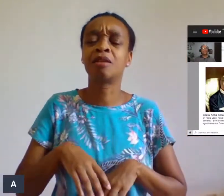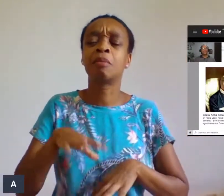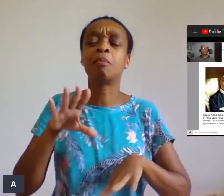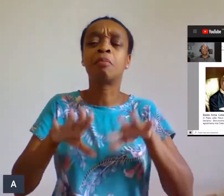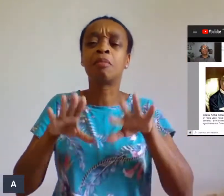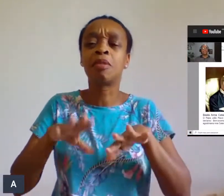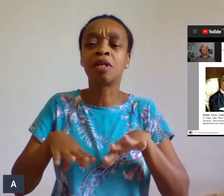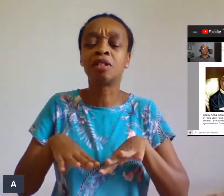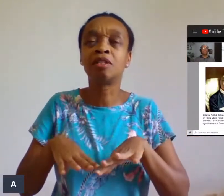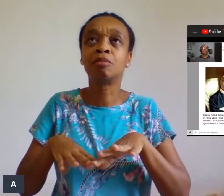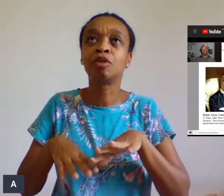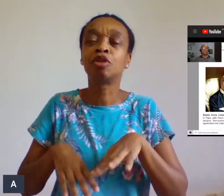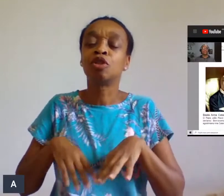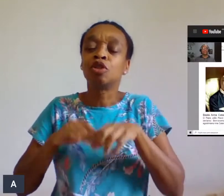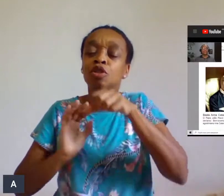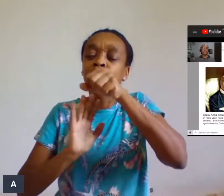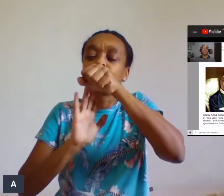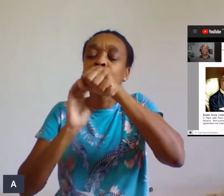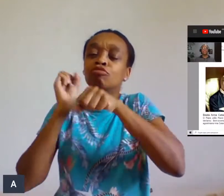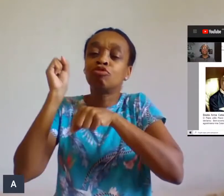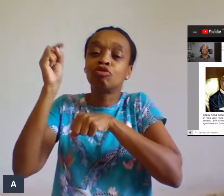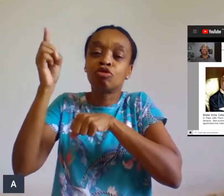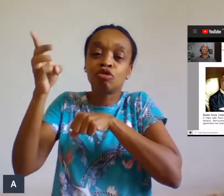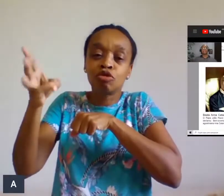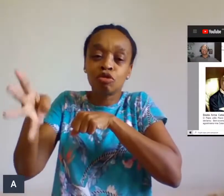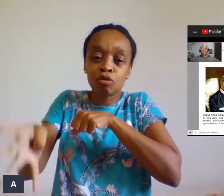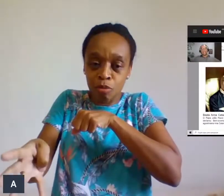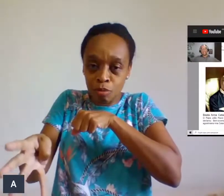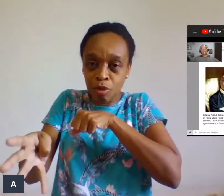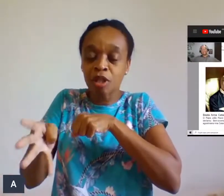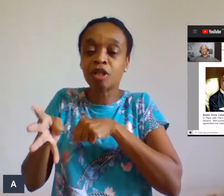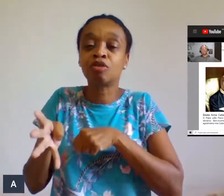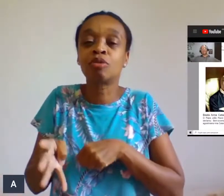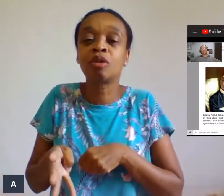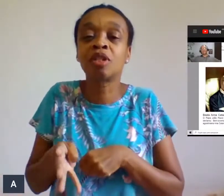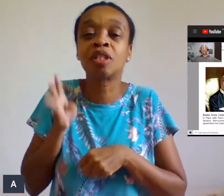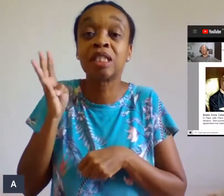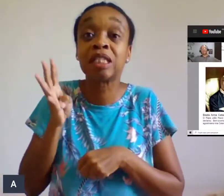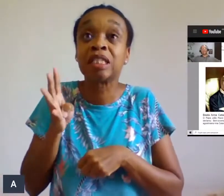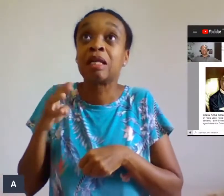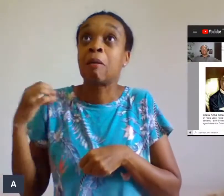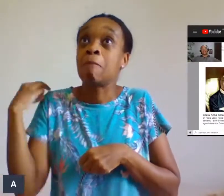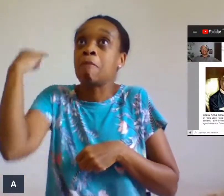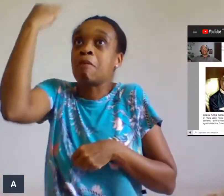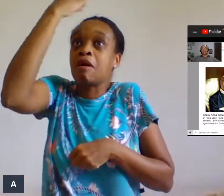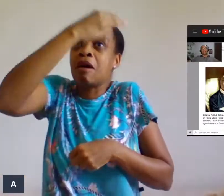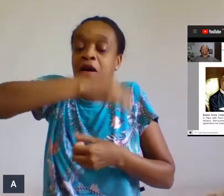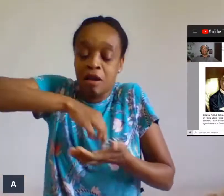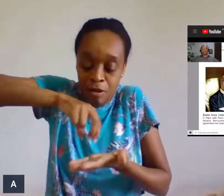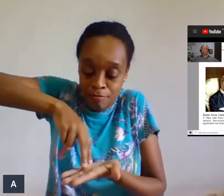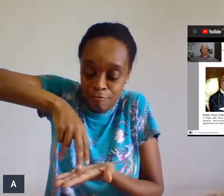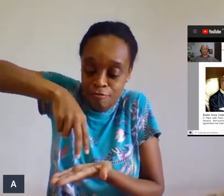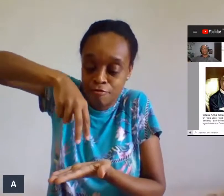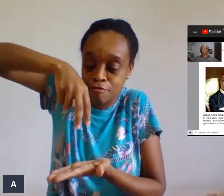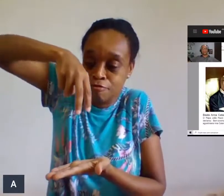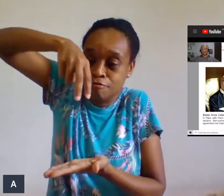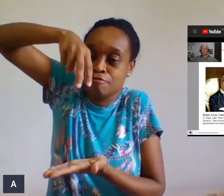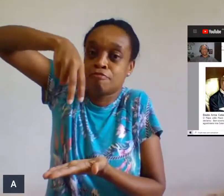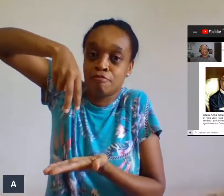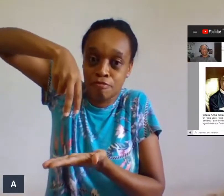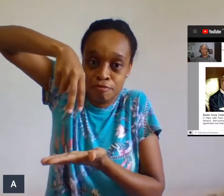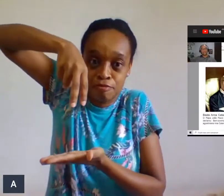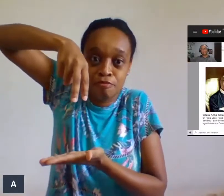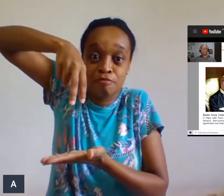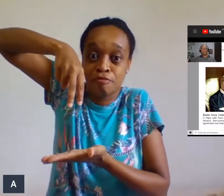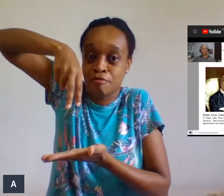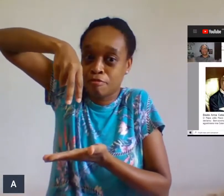ficou extasiada, Nossa Senhora ficou extasiada e ela estava suspensa acima do solo. Ela